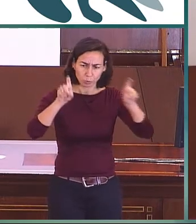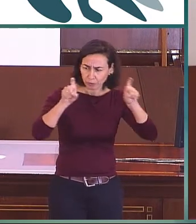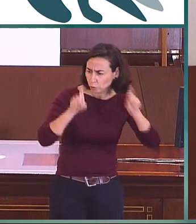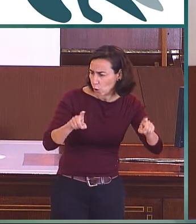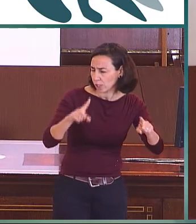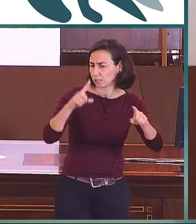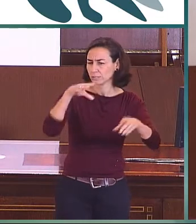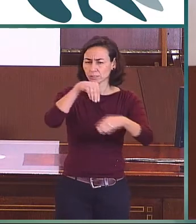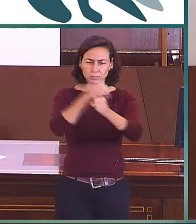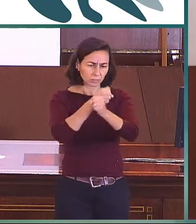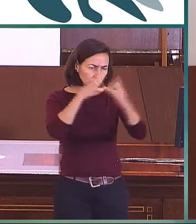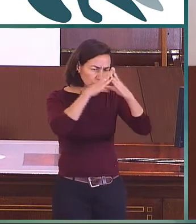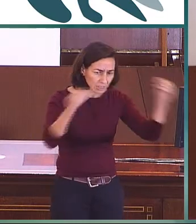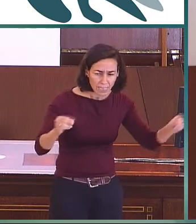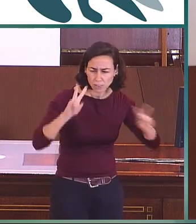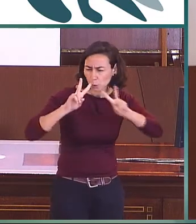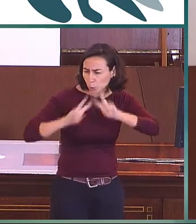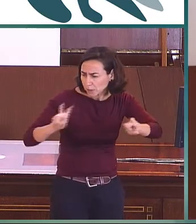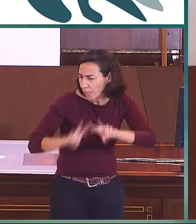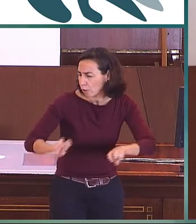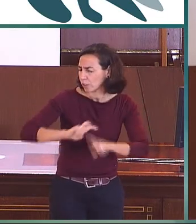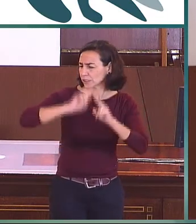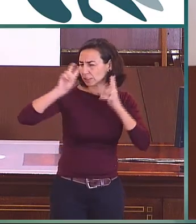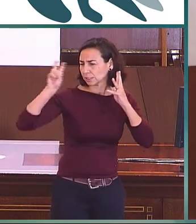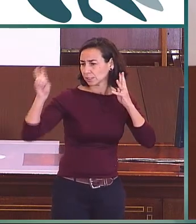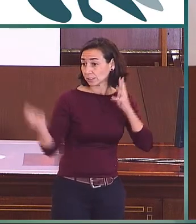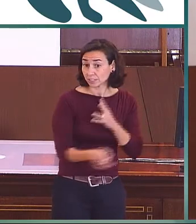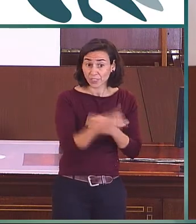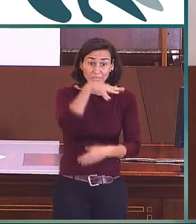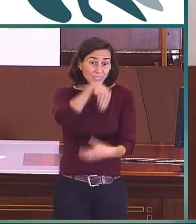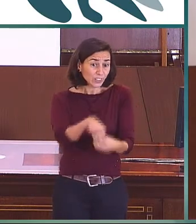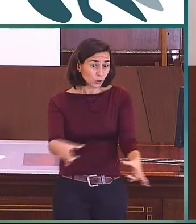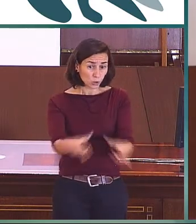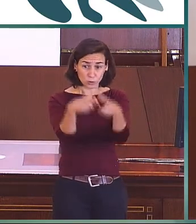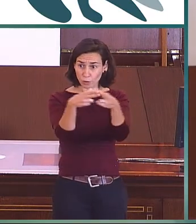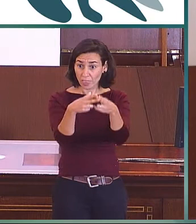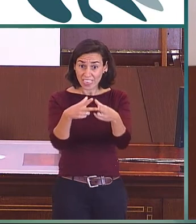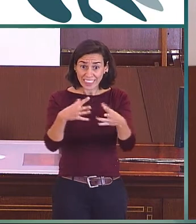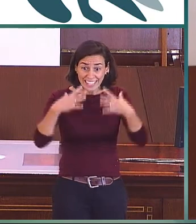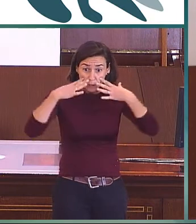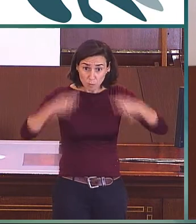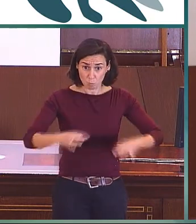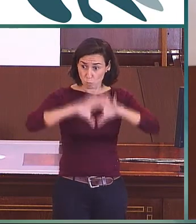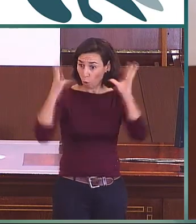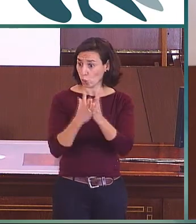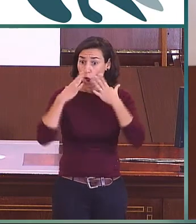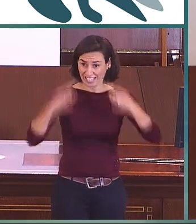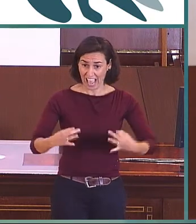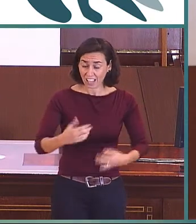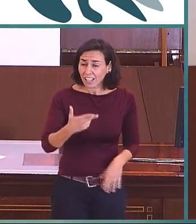investigadores, gente del mundo, de la sociedad civil, del mundo real que está interesada, que está interesada por la lengua de